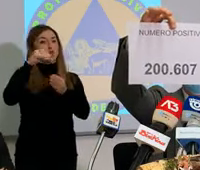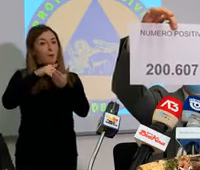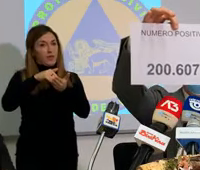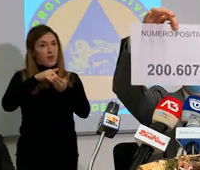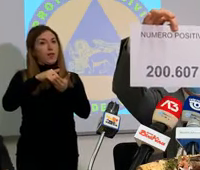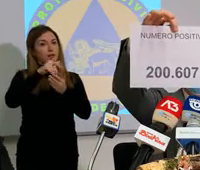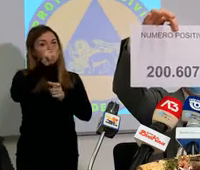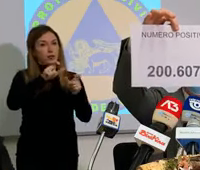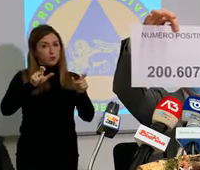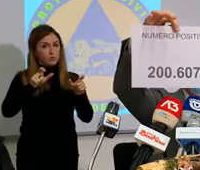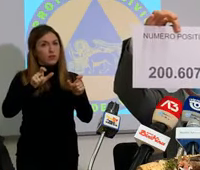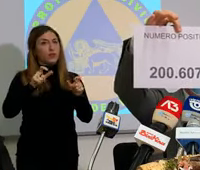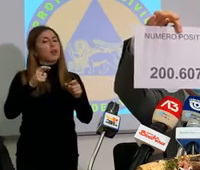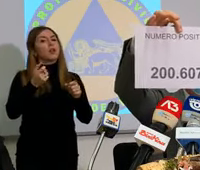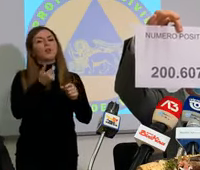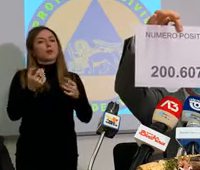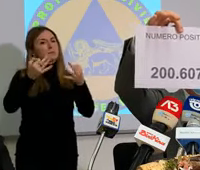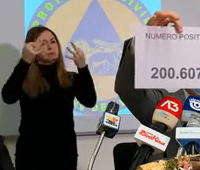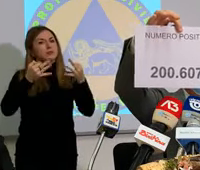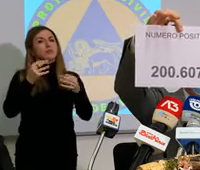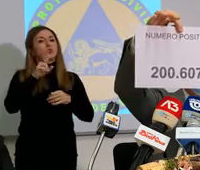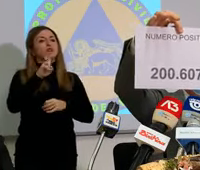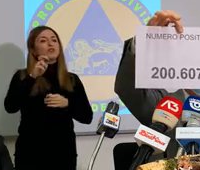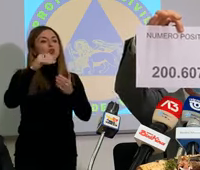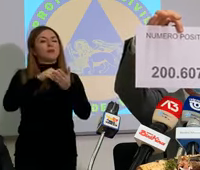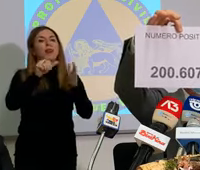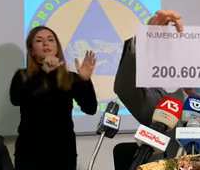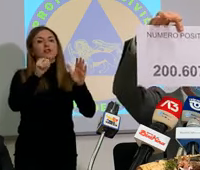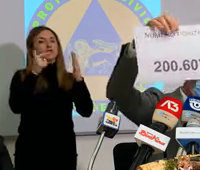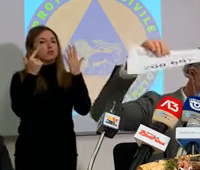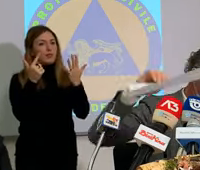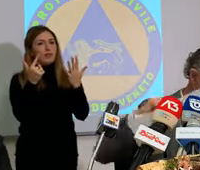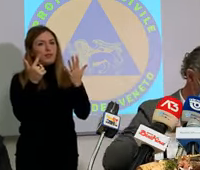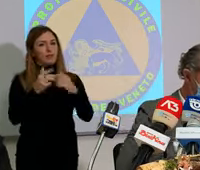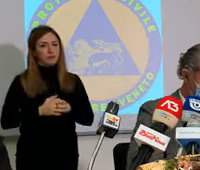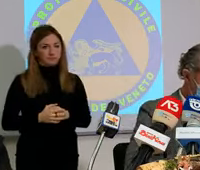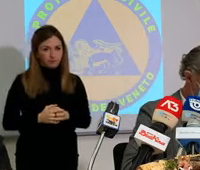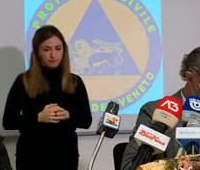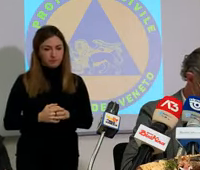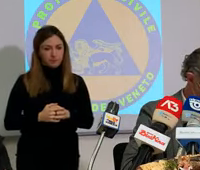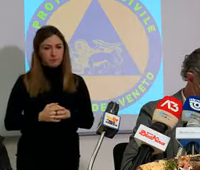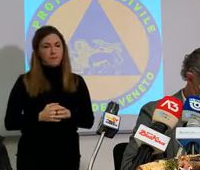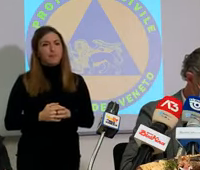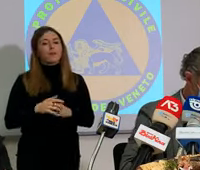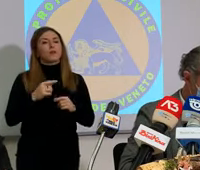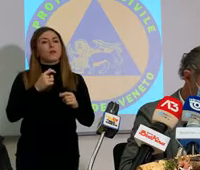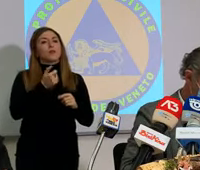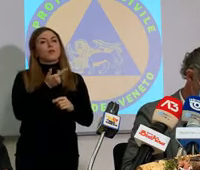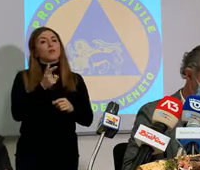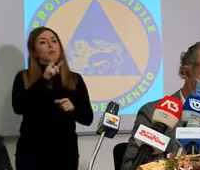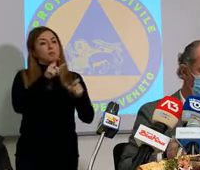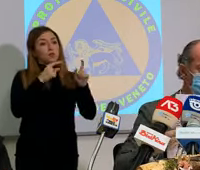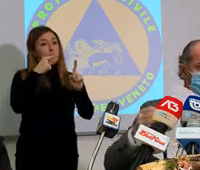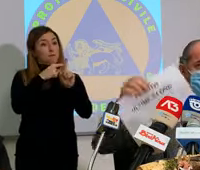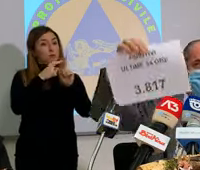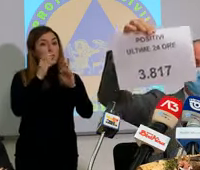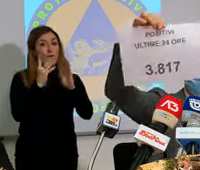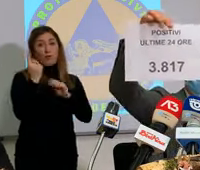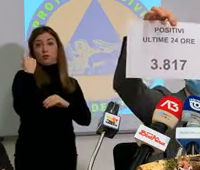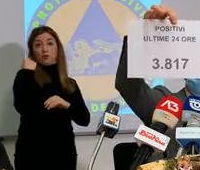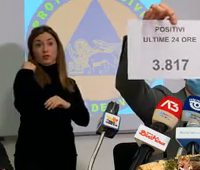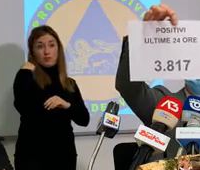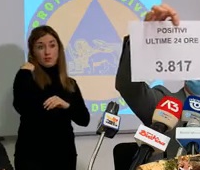numero tondo 200 mila e 600 e 7 il numero dei positivi ovviamente nelle ultime